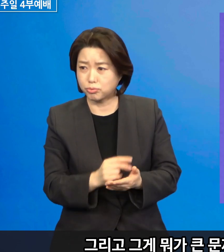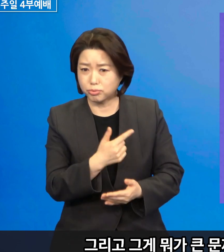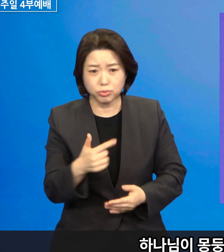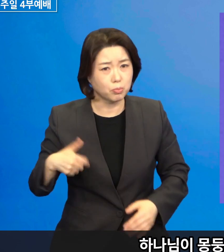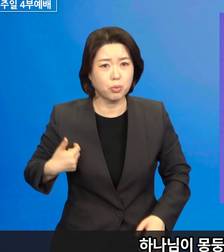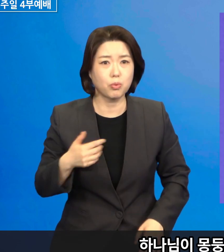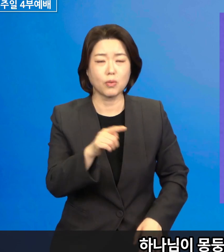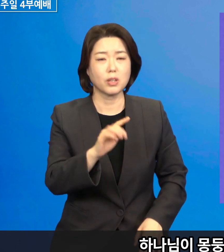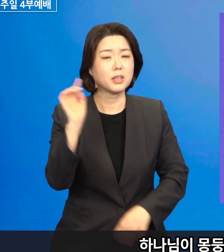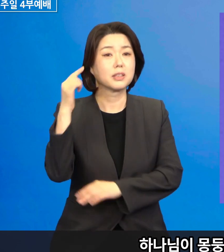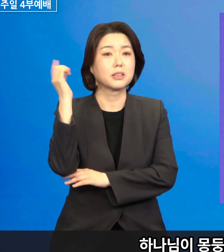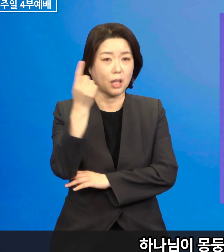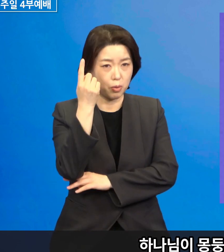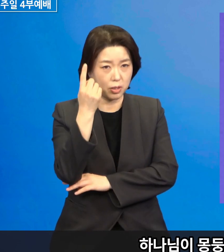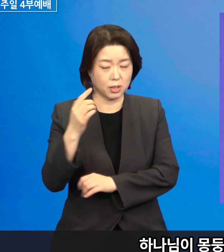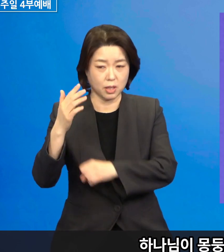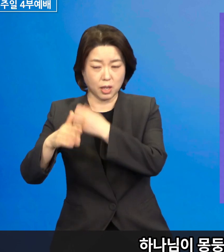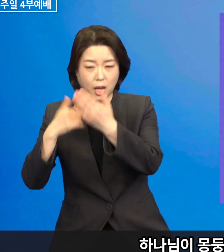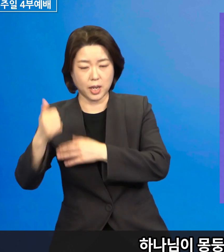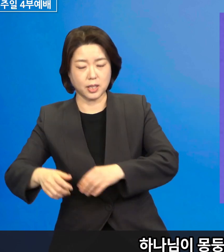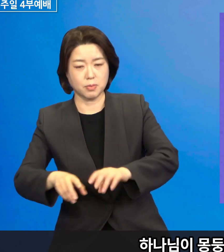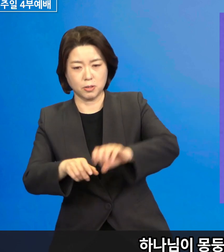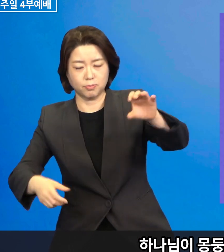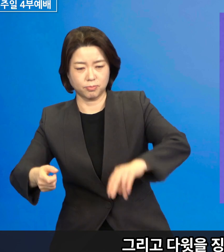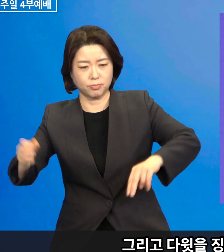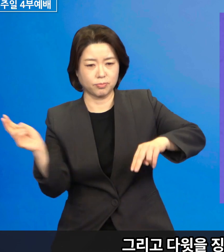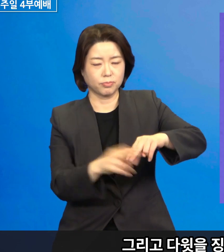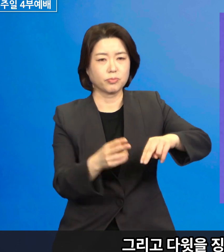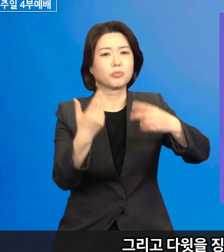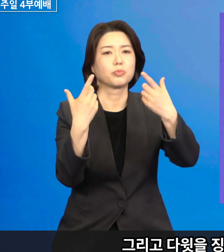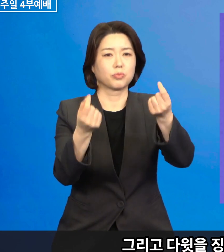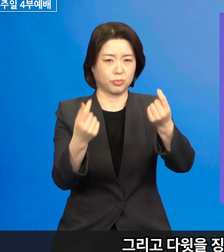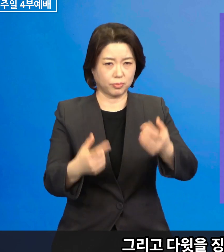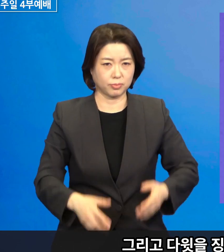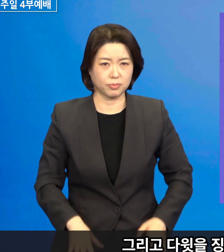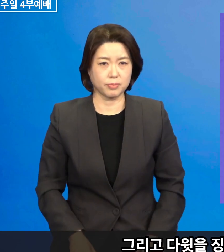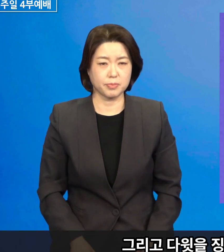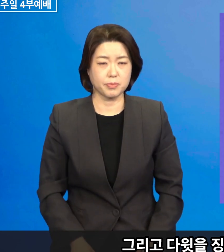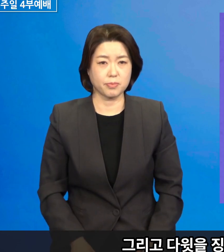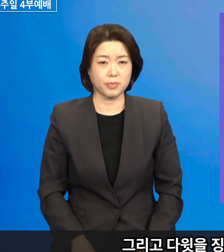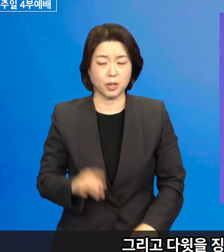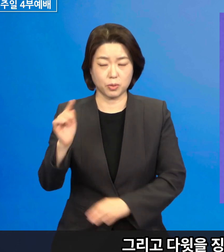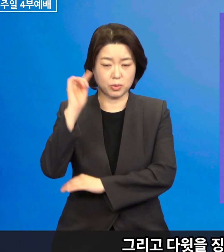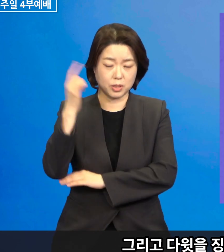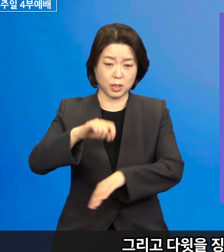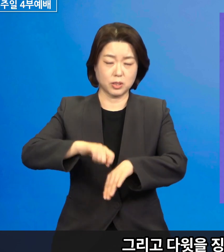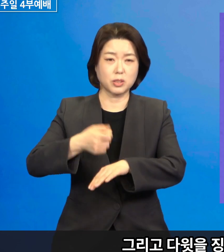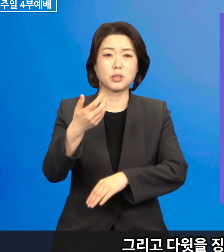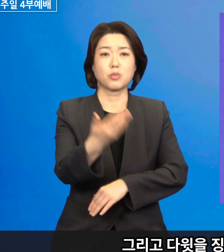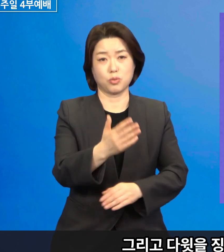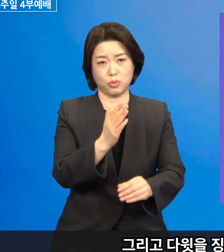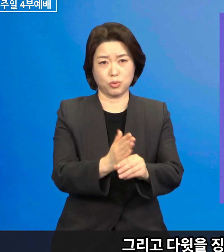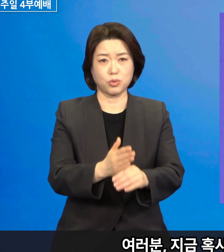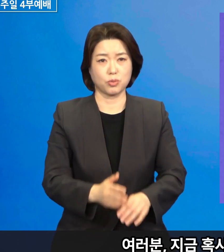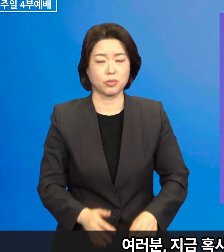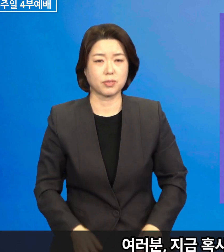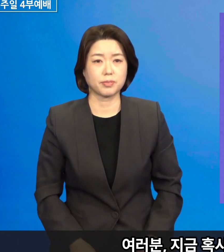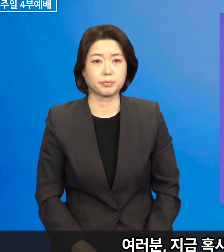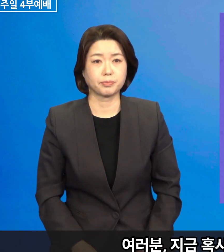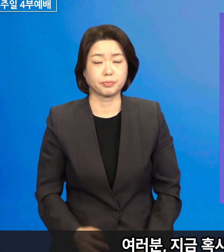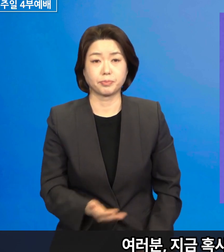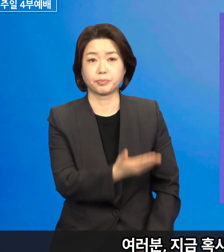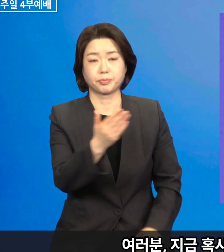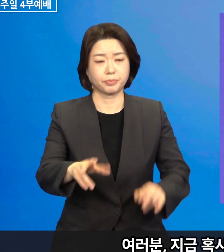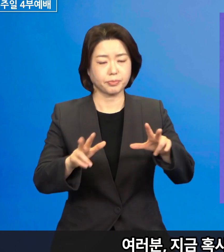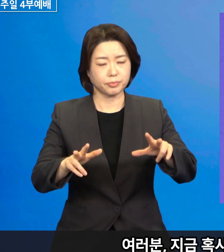다윗에게 하나님은 몽둥이를 드신 거예요. 그리고 다윗을 징계하고 있는 거예요. 여러분 지금